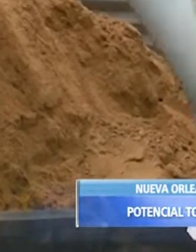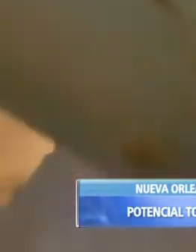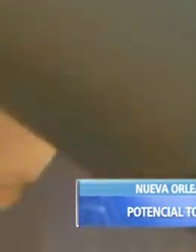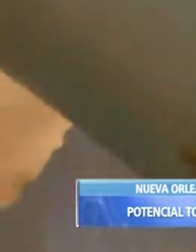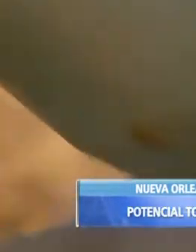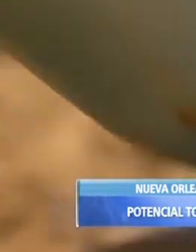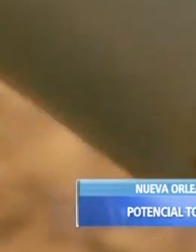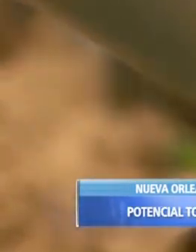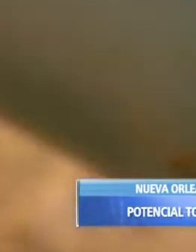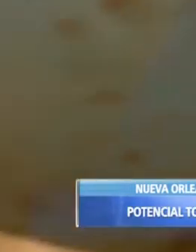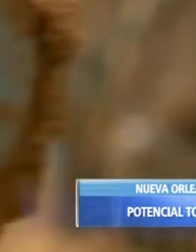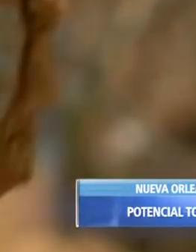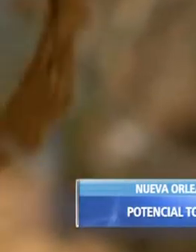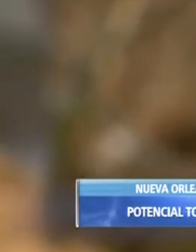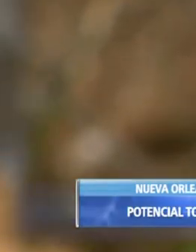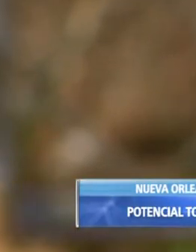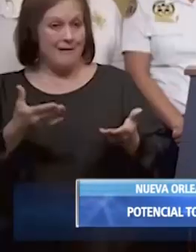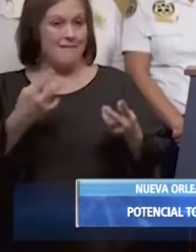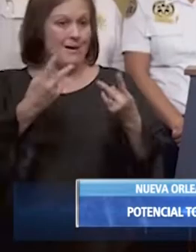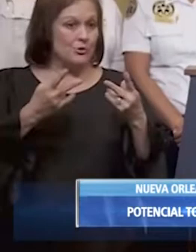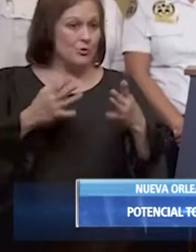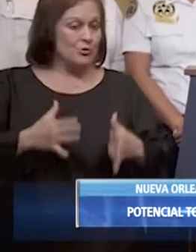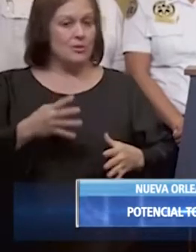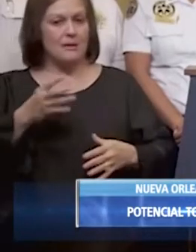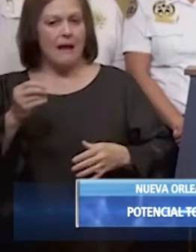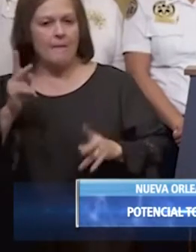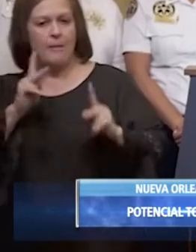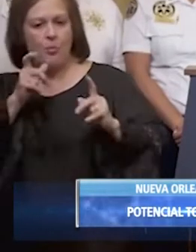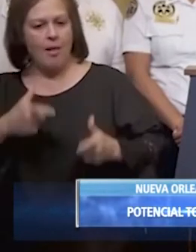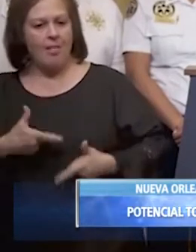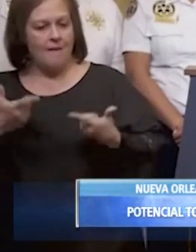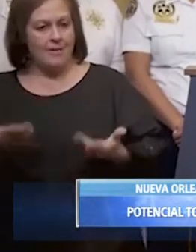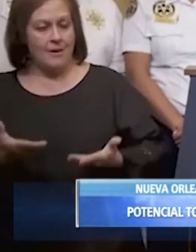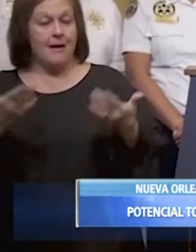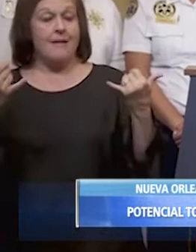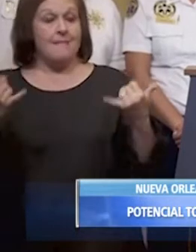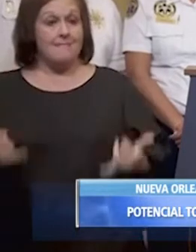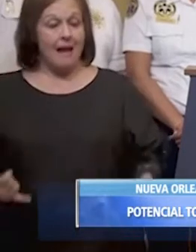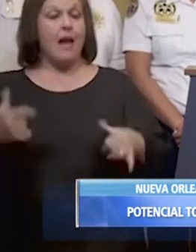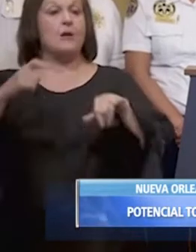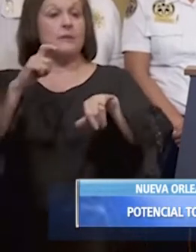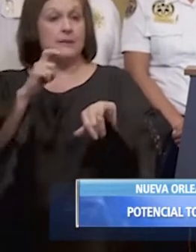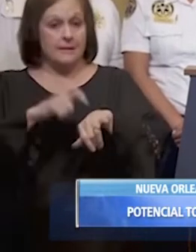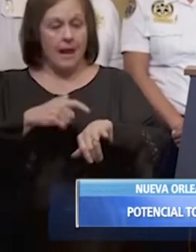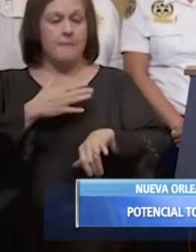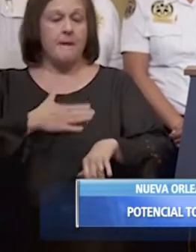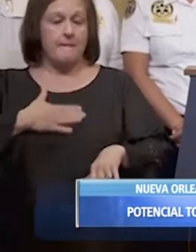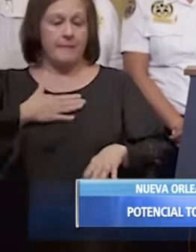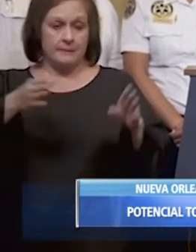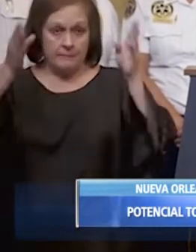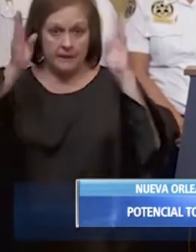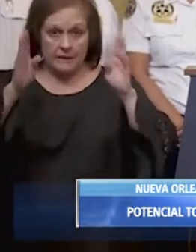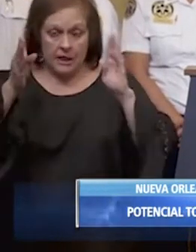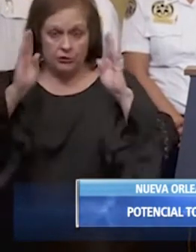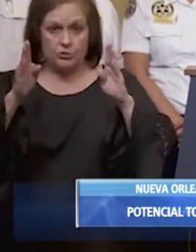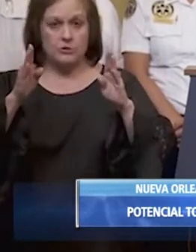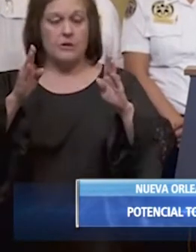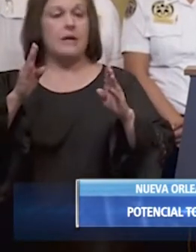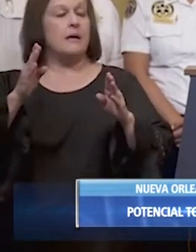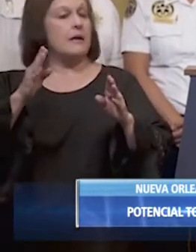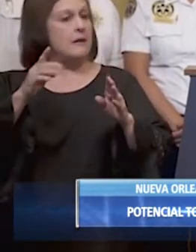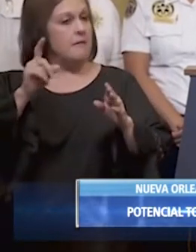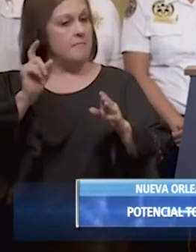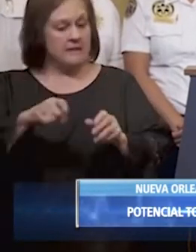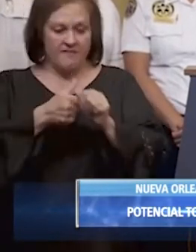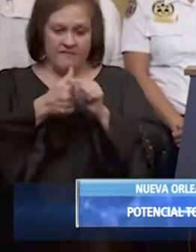golpeó a new orleans el miércoles en donde cayeron al menos 8 pulgadas de lluvia en sólo tres horas y el sistema metrológico que